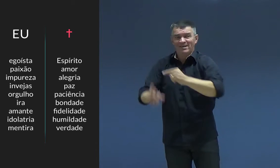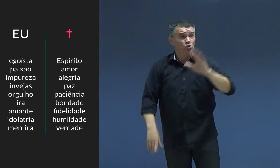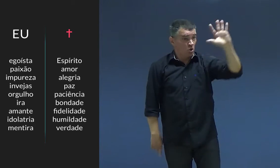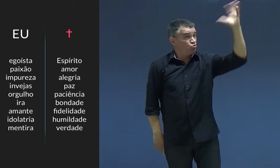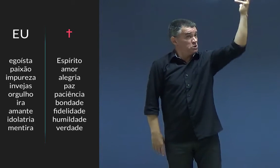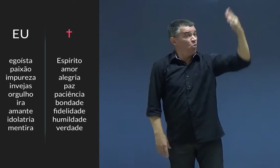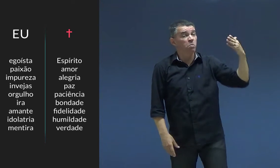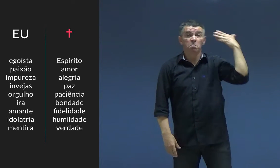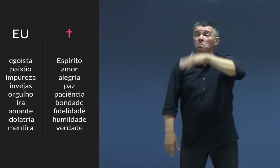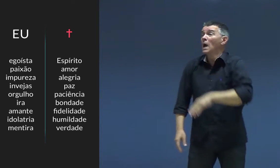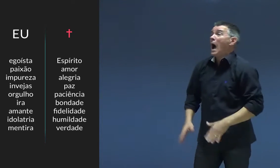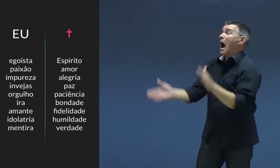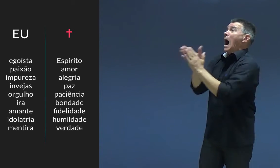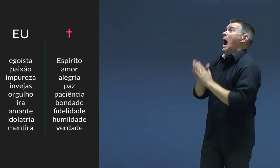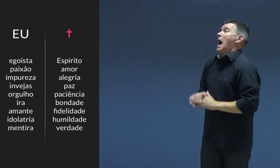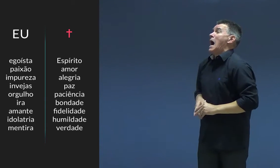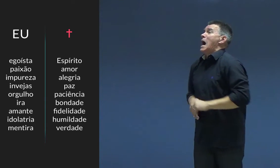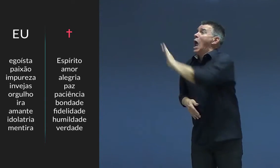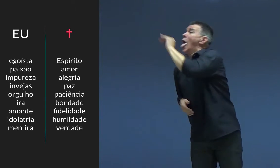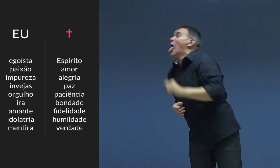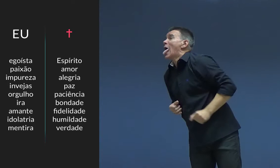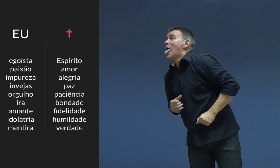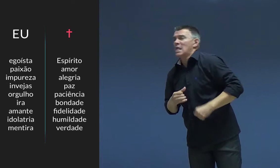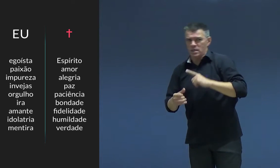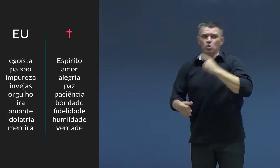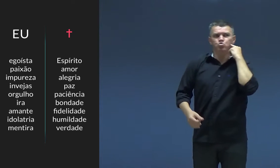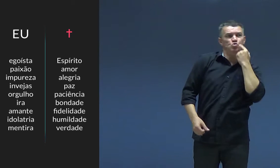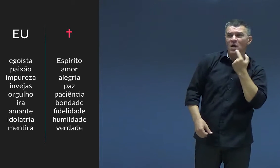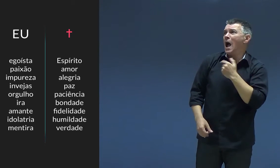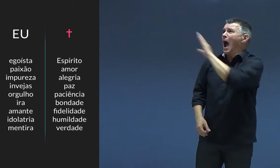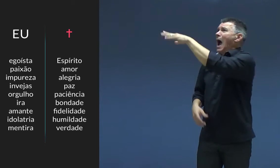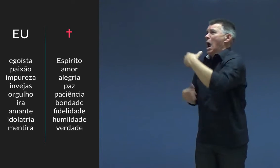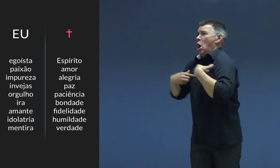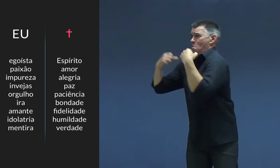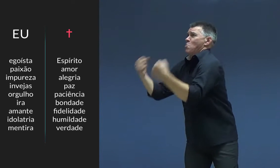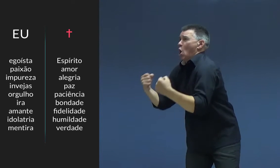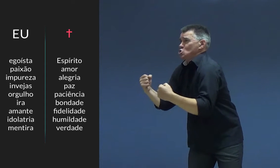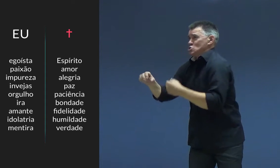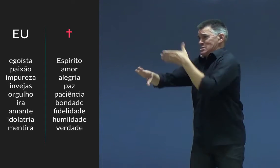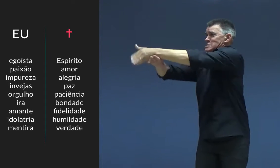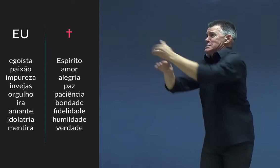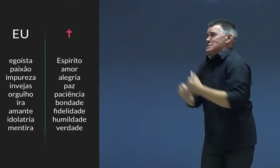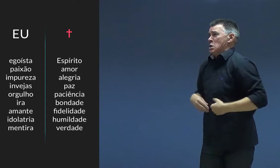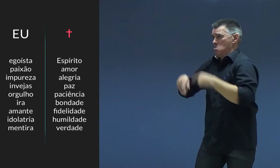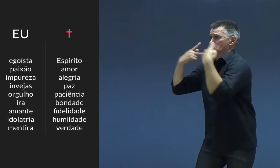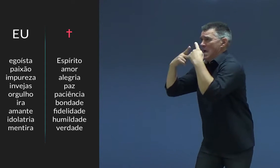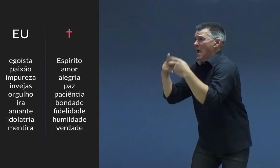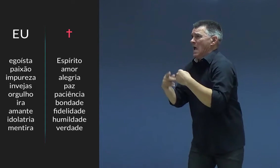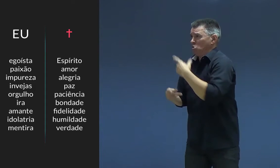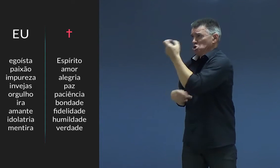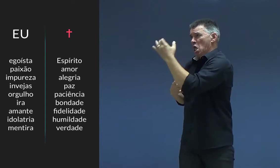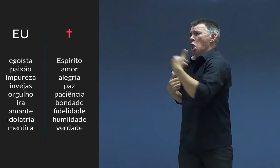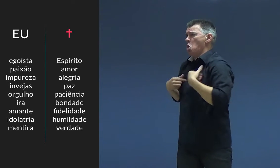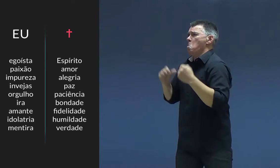outra igreja, né? Já aconteceu. Ai, o surdo fala, ai, eu posso ir